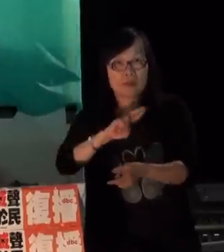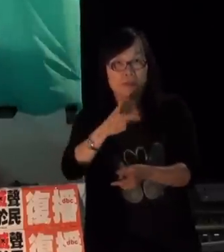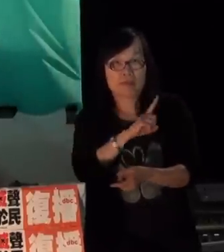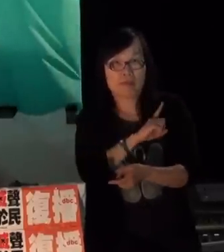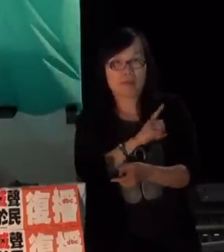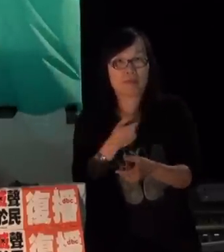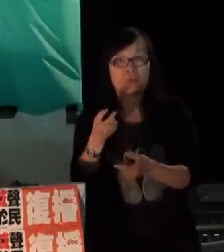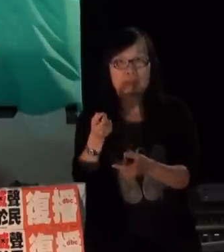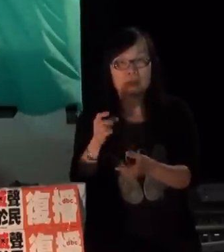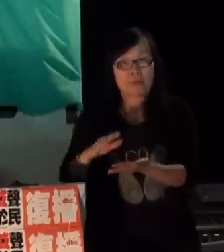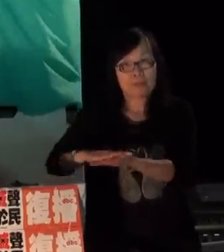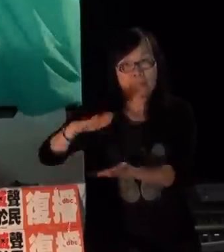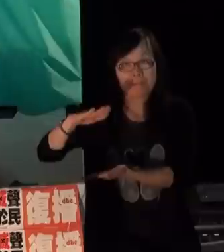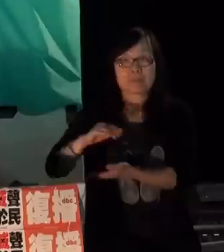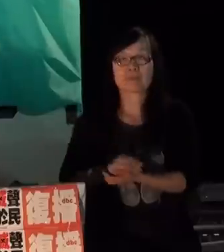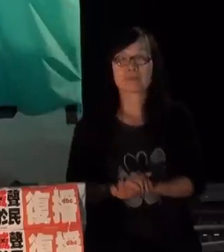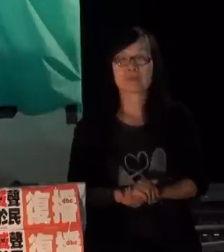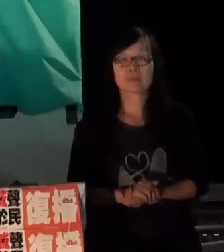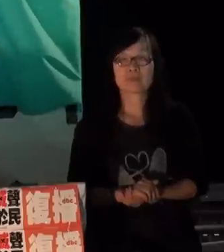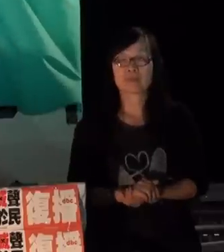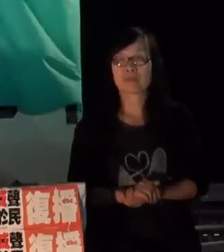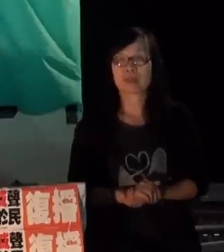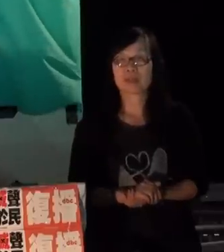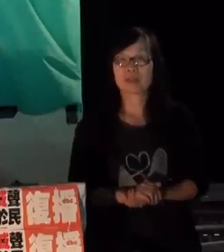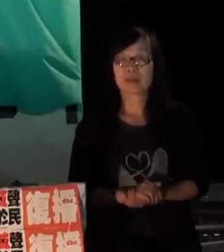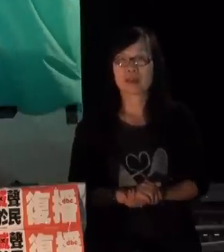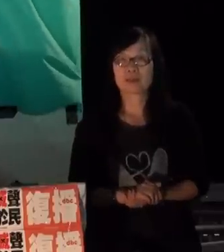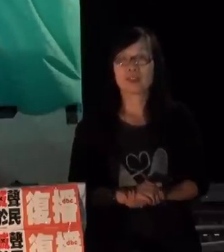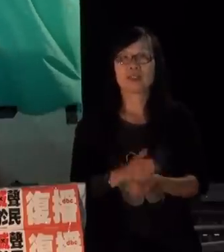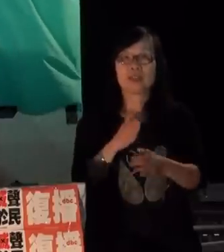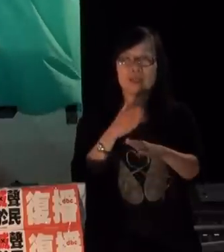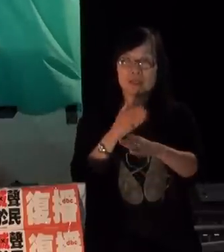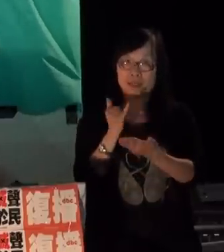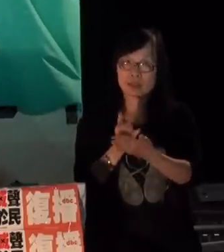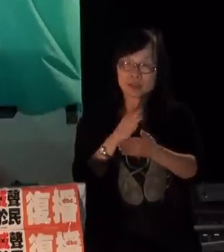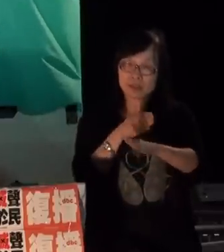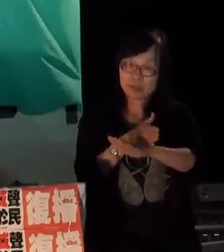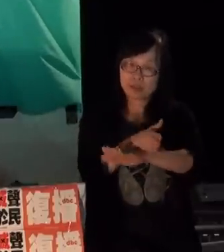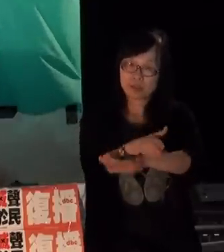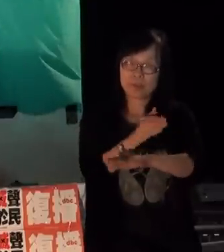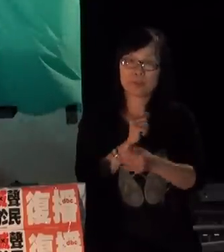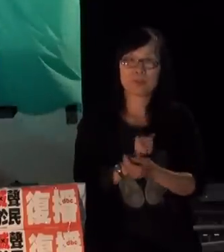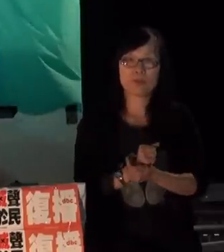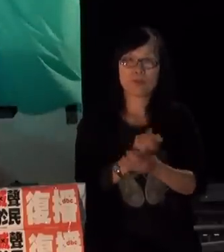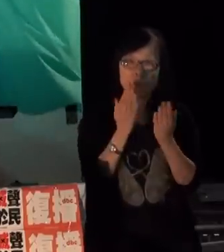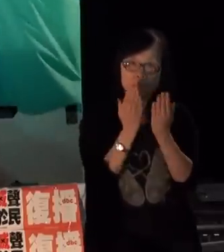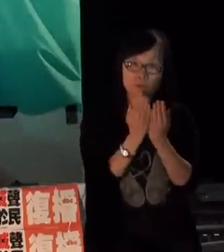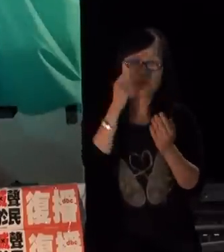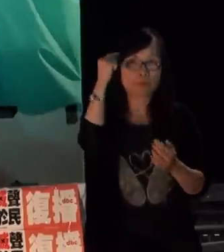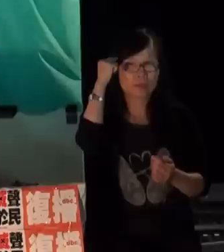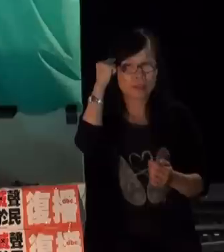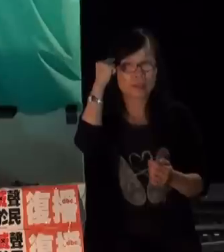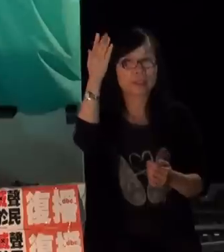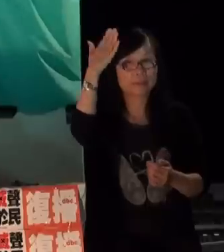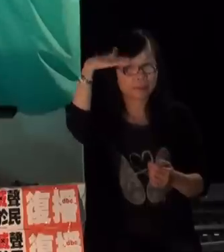啊嘛？係咪啊？所以你話一個社會讀書識字明